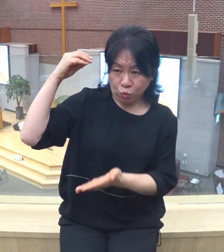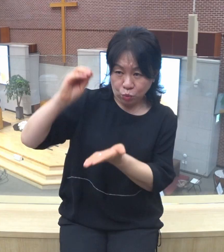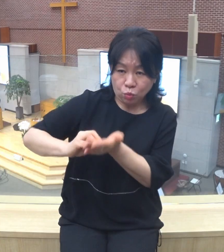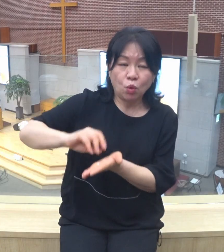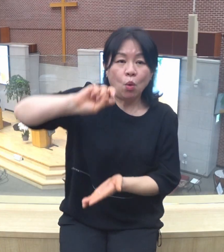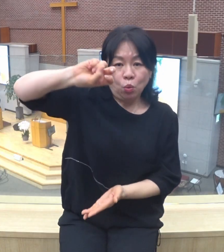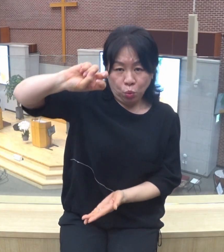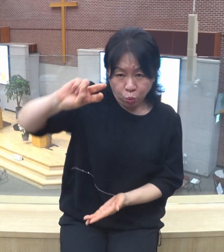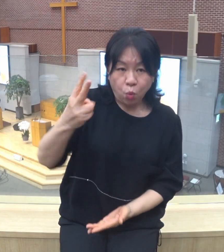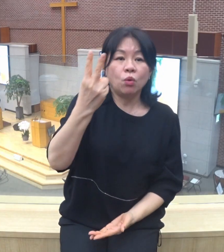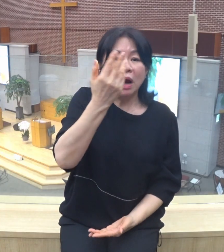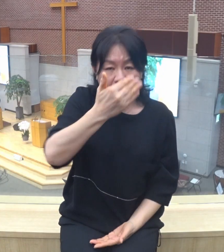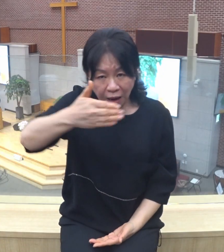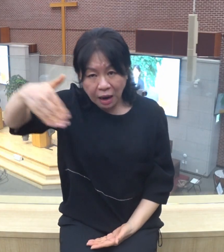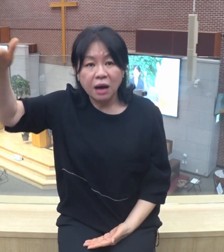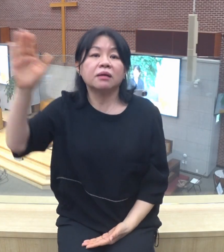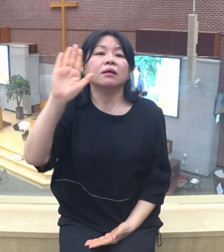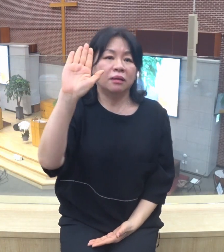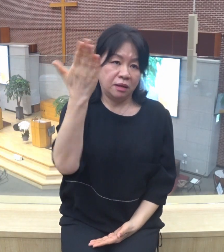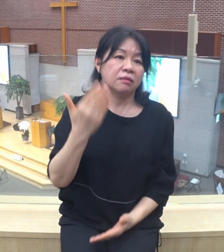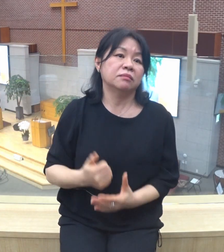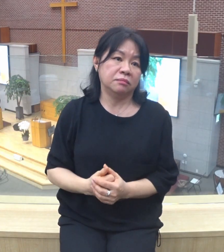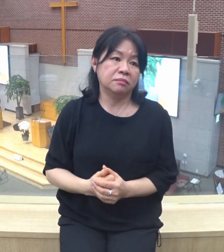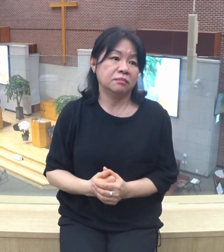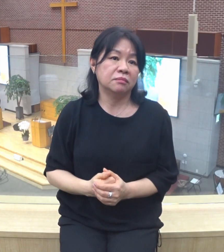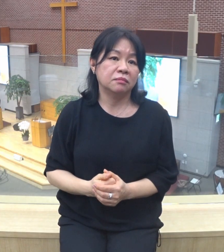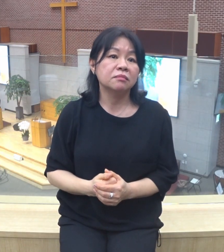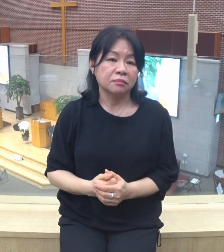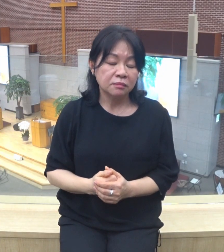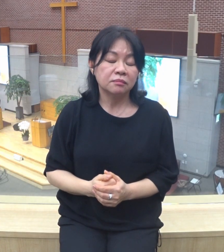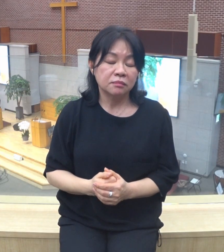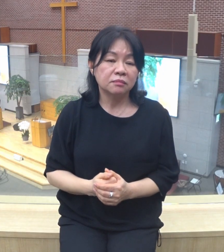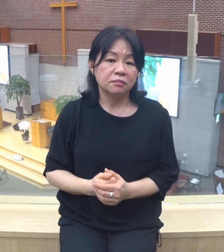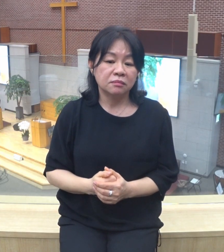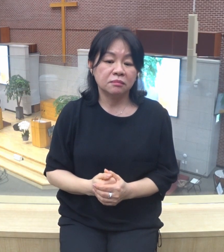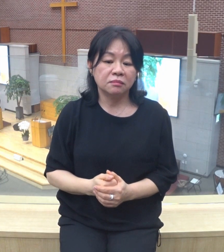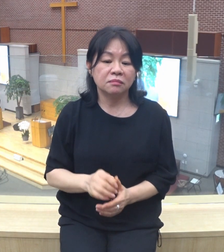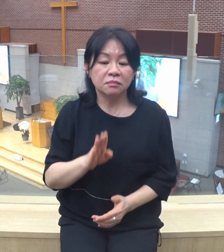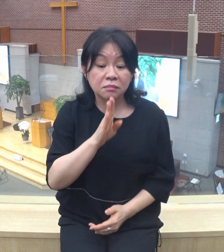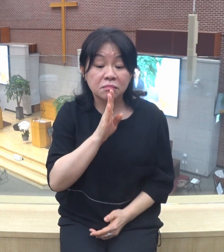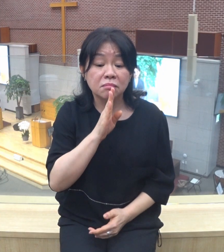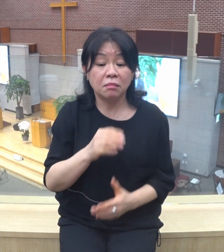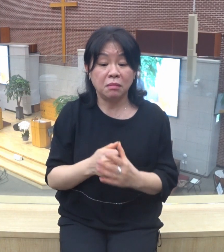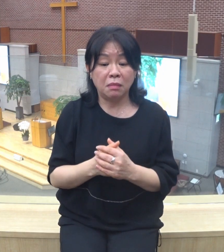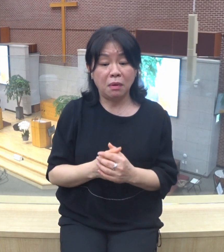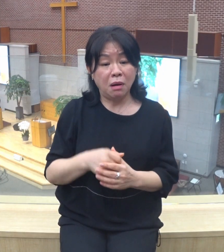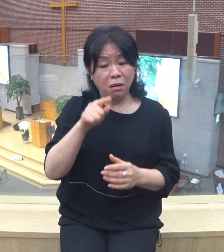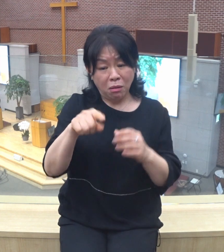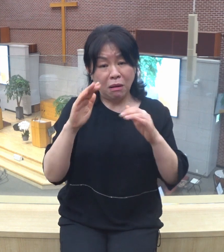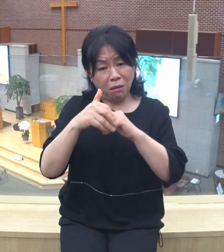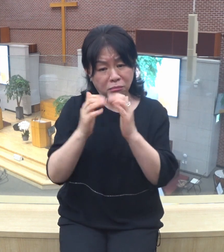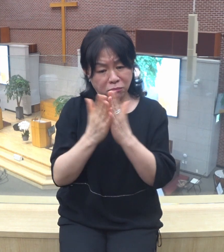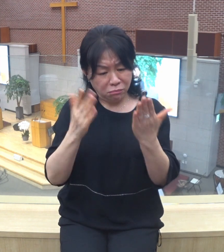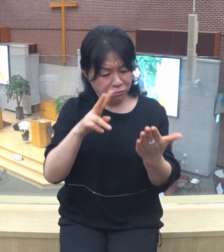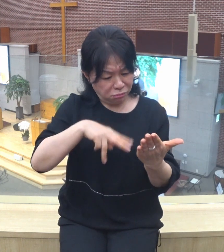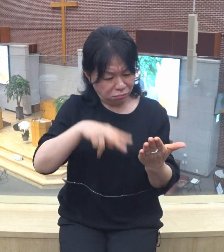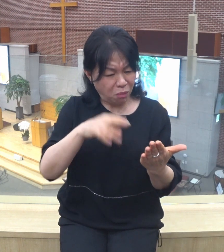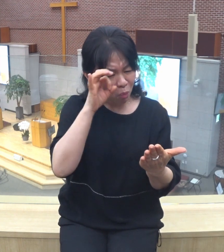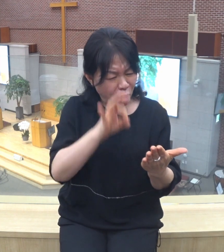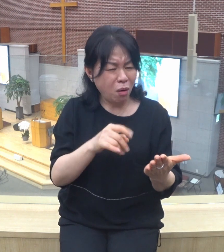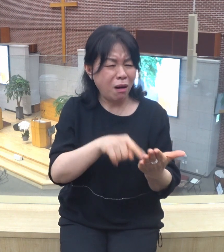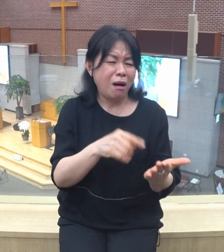것입니다. 여전히 저는요, 이스라엘 백성은 정말 한심하기도 하다. 어떻게 하나님의 백성이 저렇게